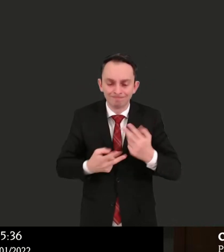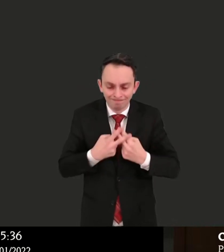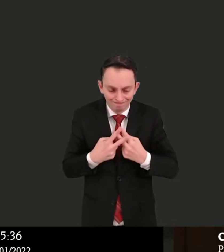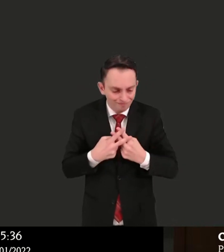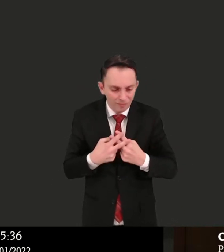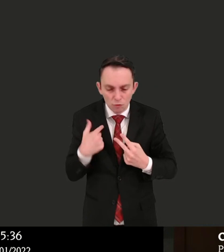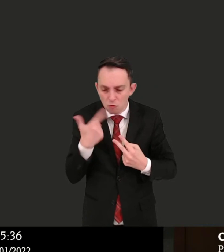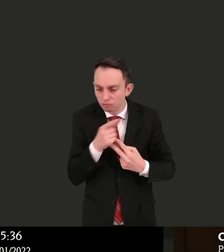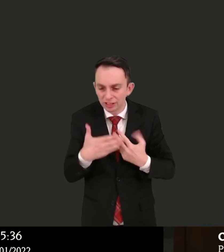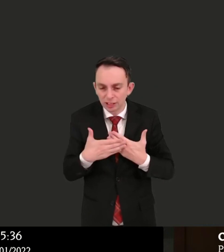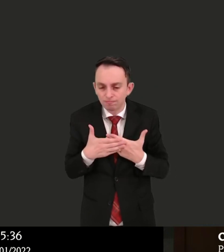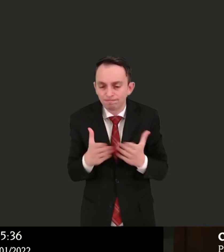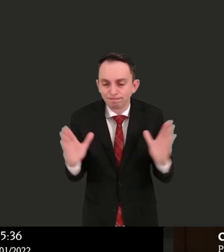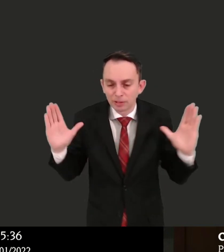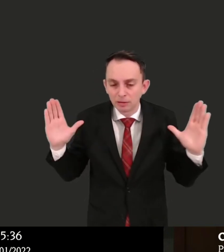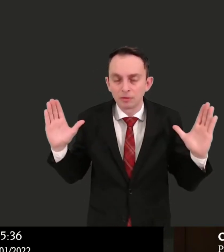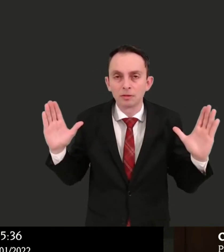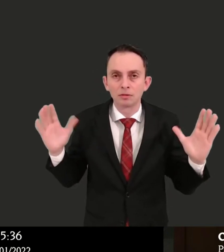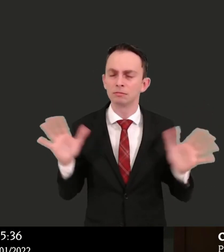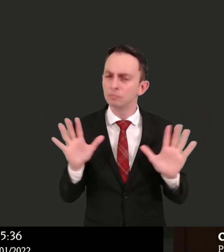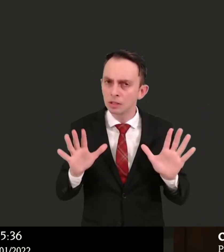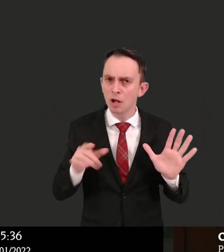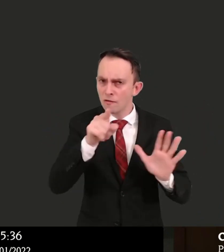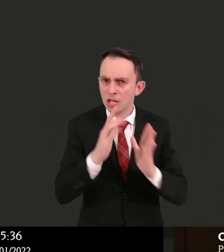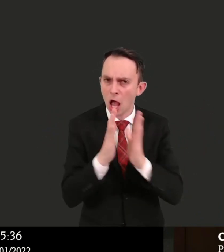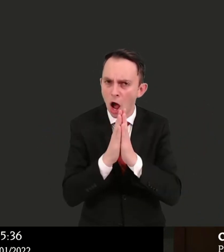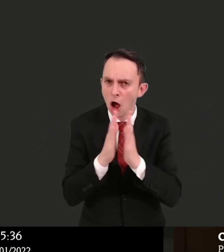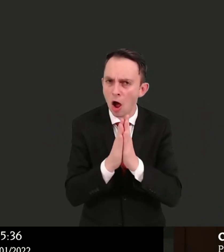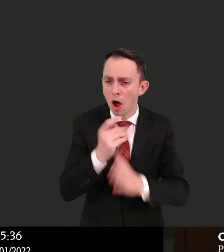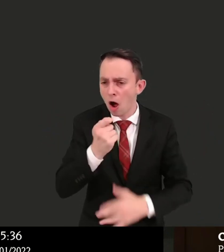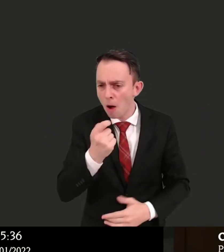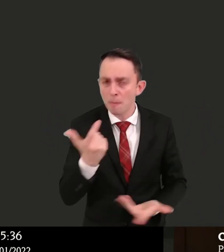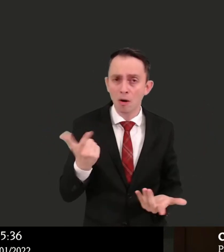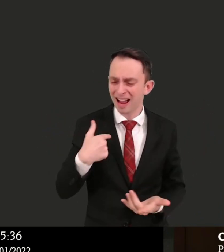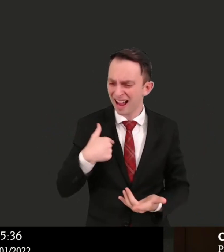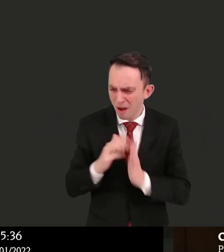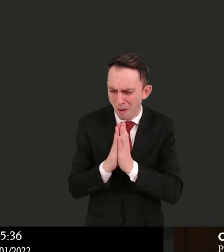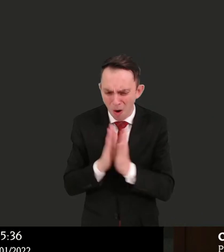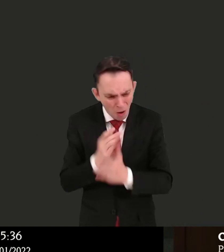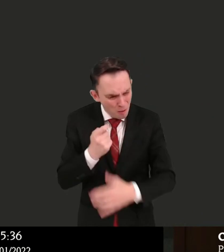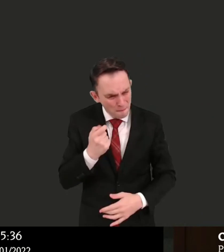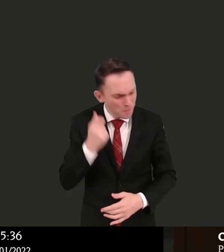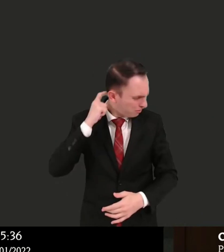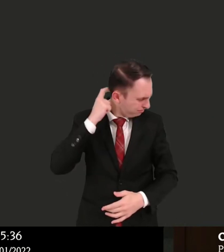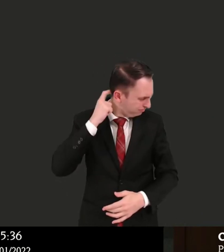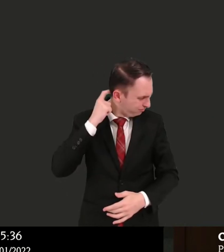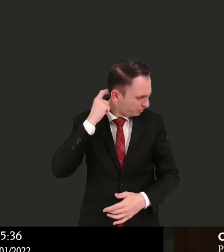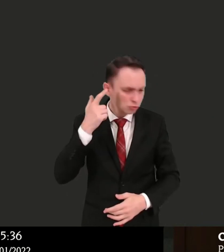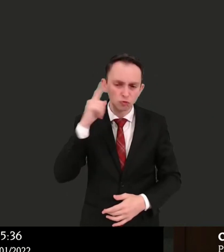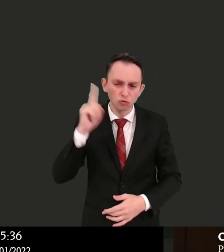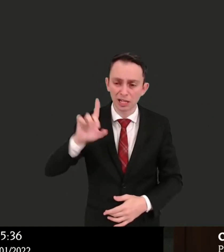porque eu não tenho contato com Deus, porque eu não oro o suficiente, porque eu não santifico o suficiente, eu não sei até onde eu podia chegar.